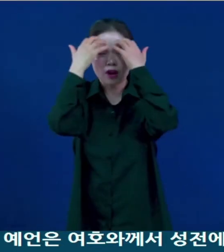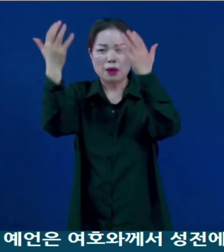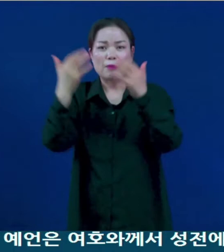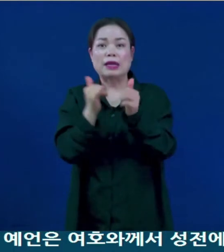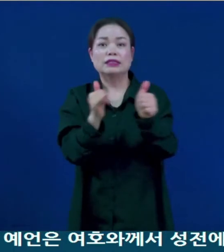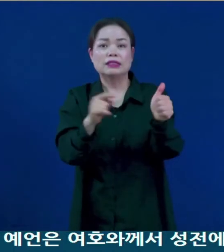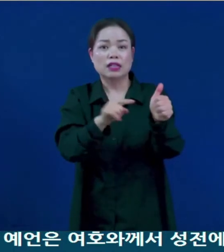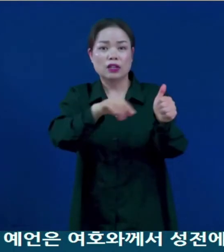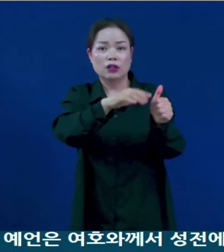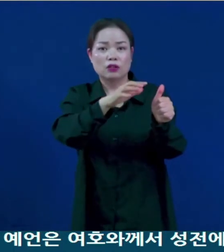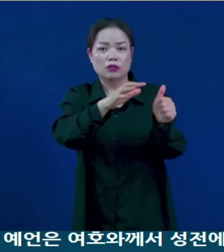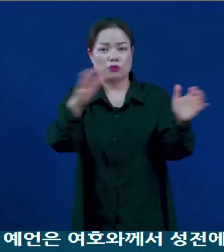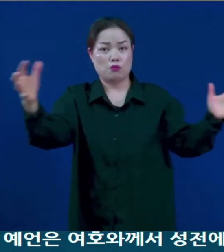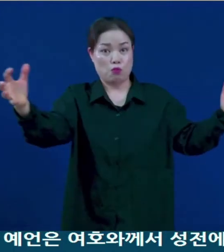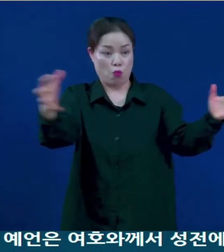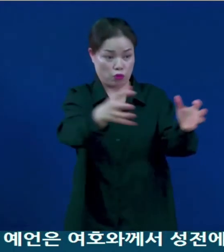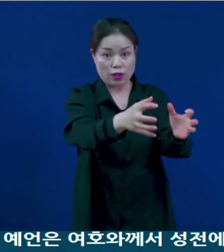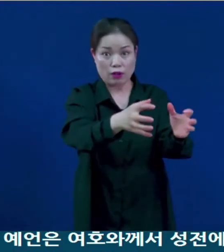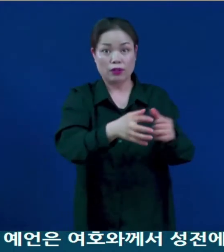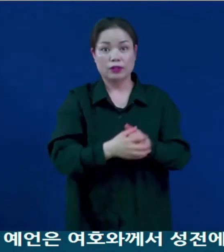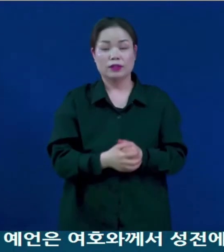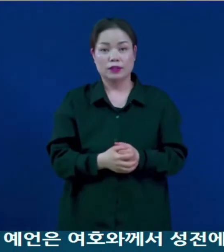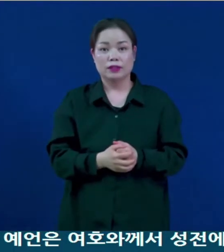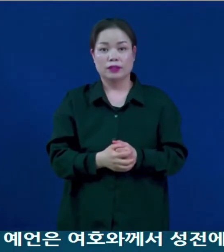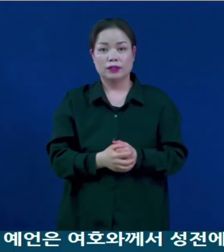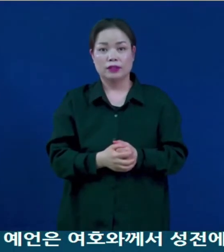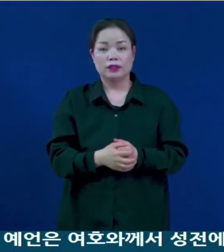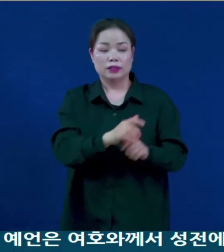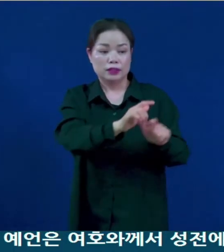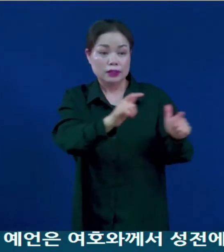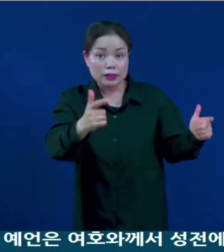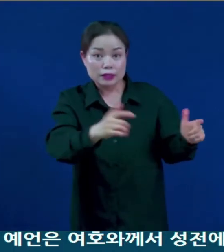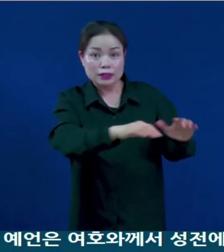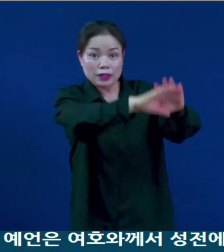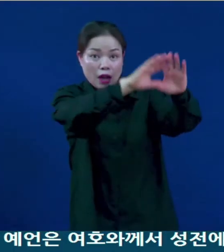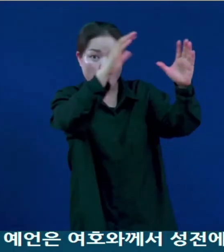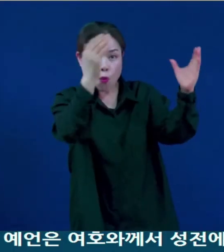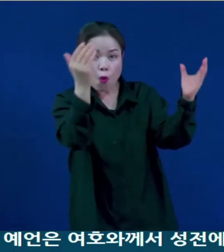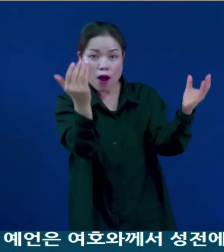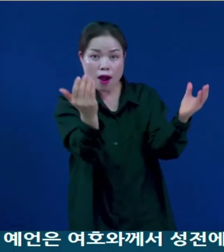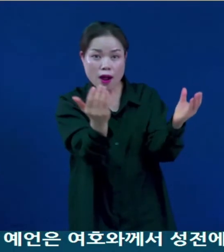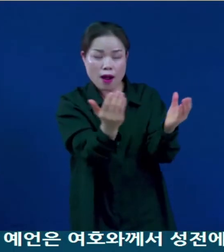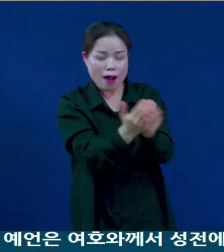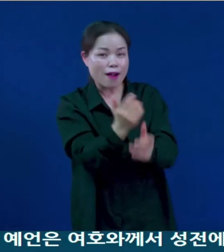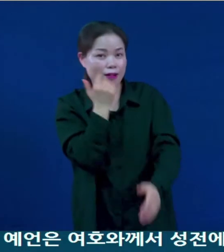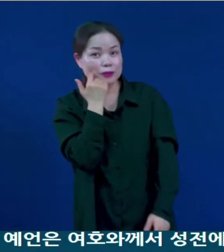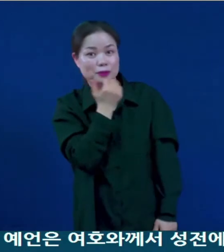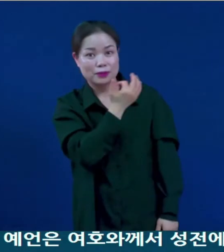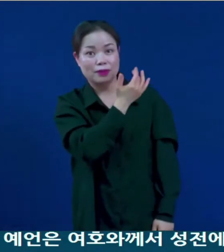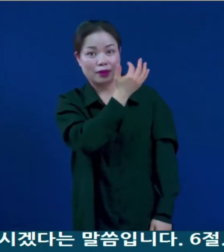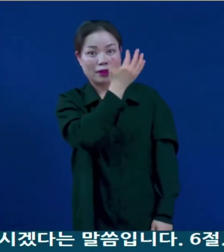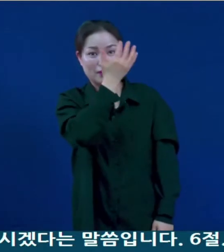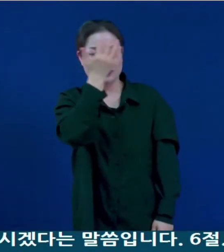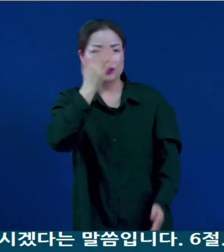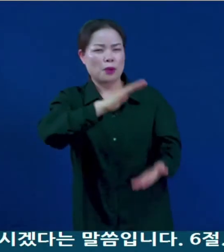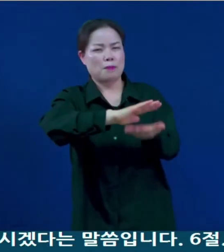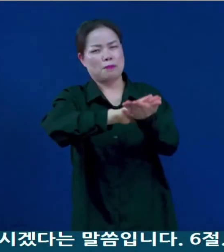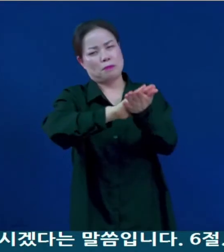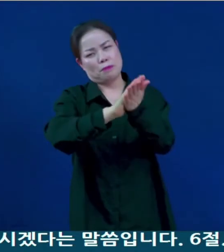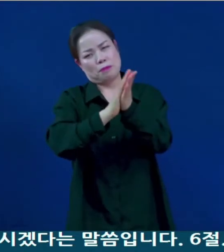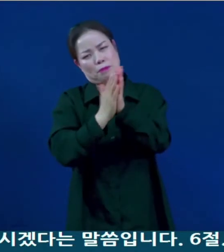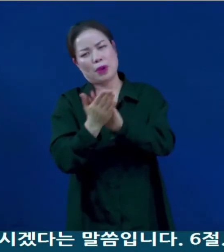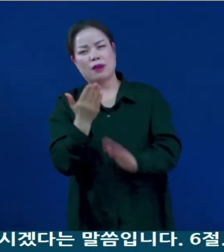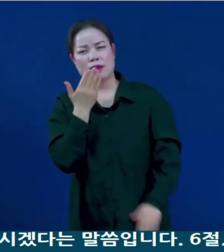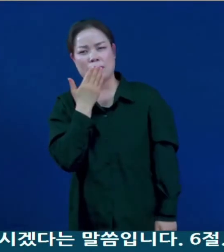자를 모으시겠다고 합니다. 그리고 그들을 다 완전하게 아름답게 변화하게